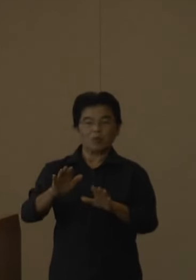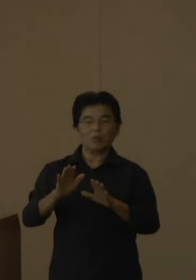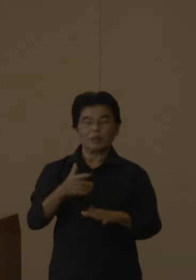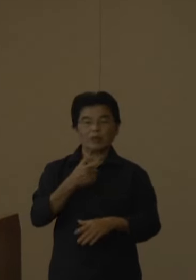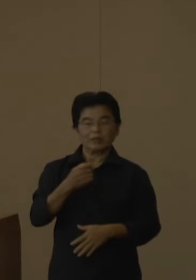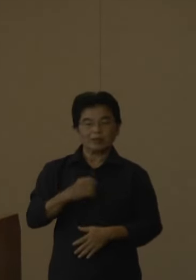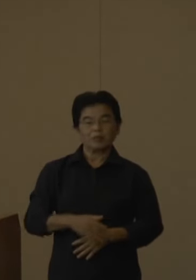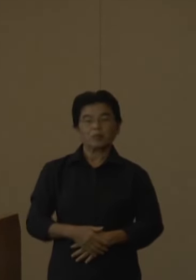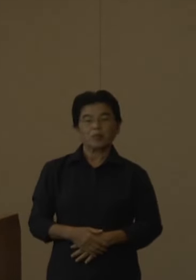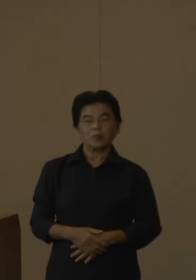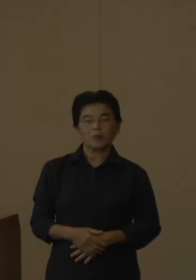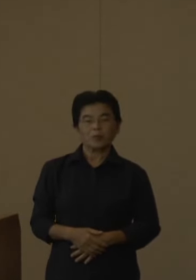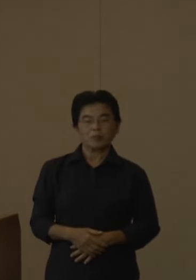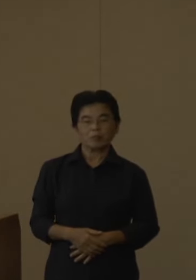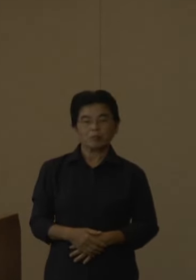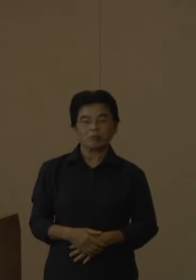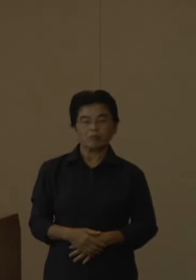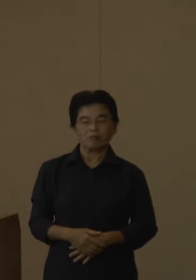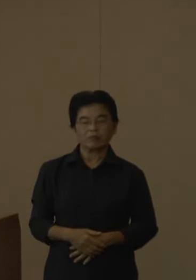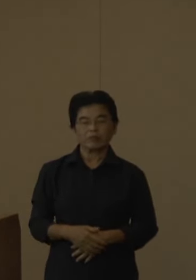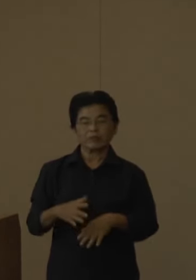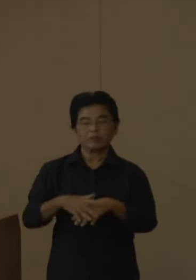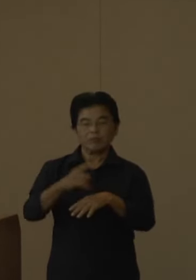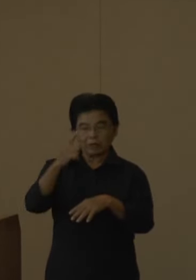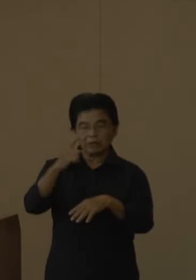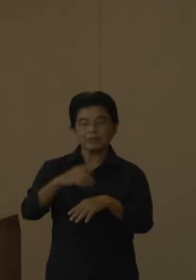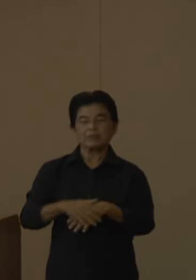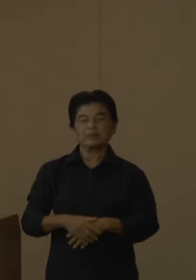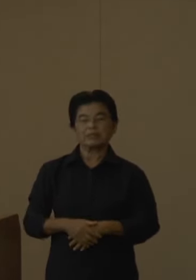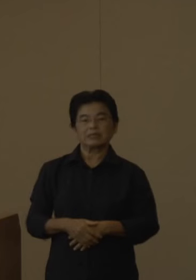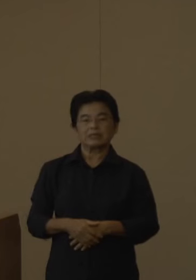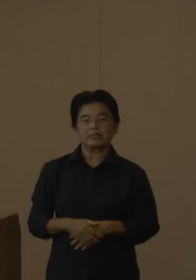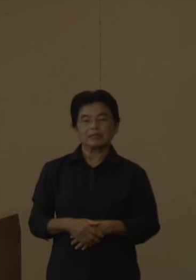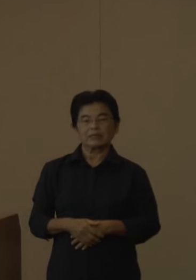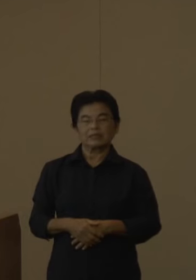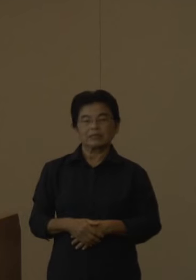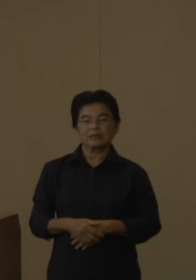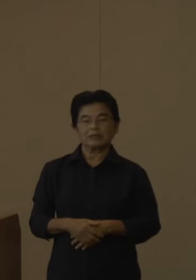。はい、まず、